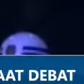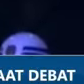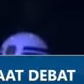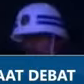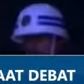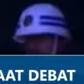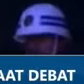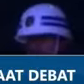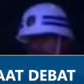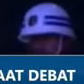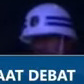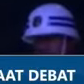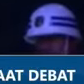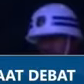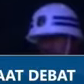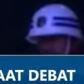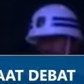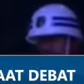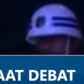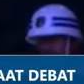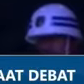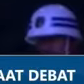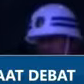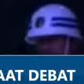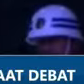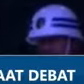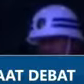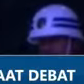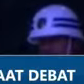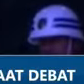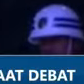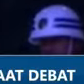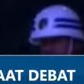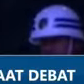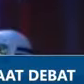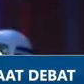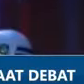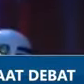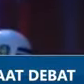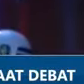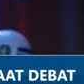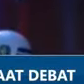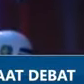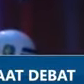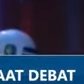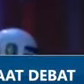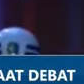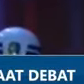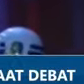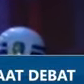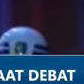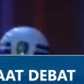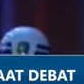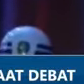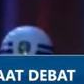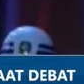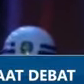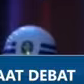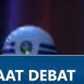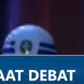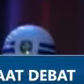misi yang substansial. Jokowi meminta agar ketiga capres tidak terjebak pada penyerangan personal. Menurut Jokowi, debat